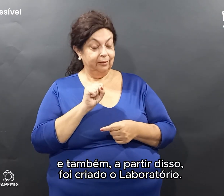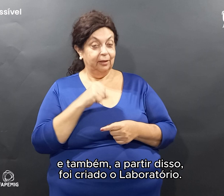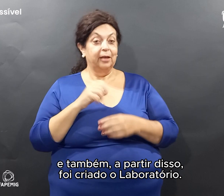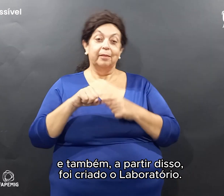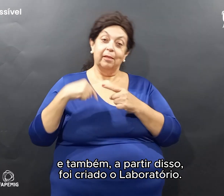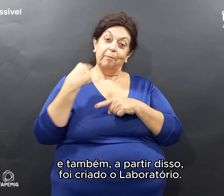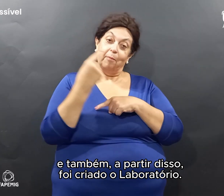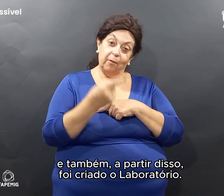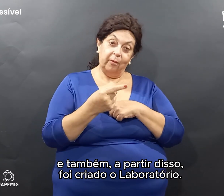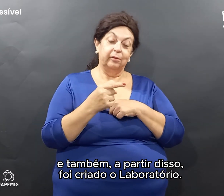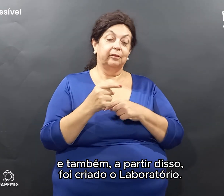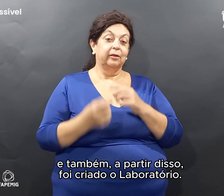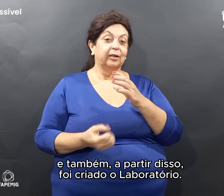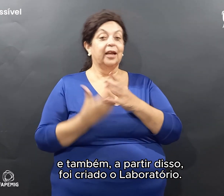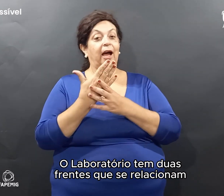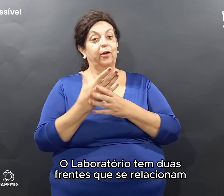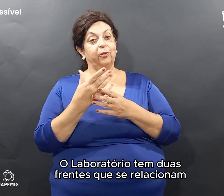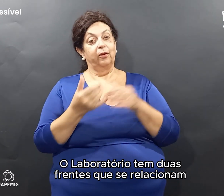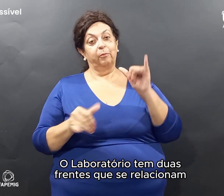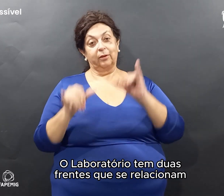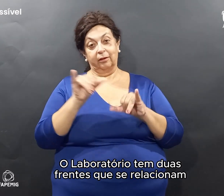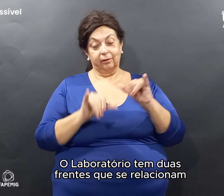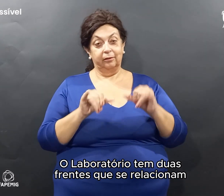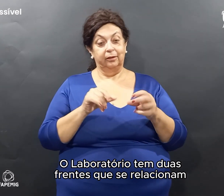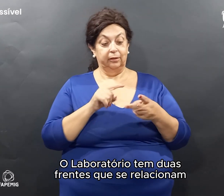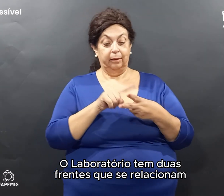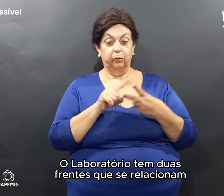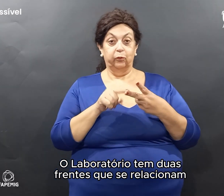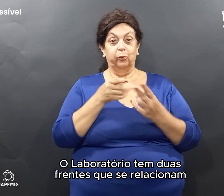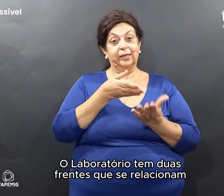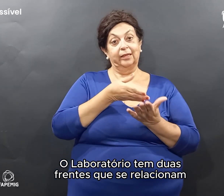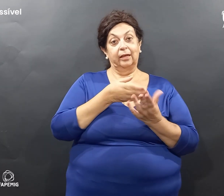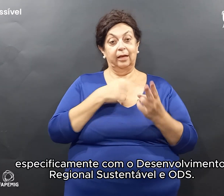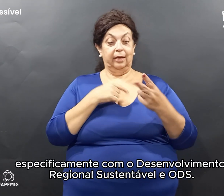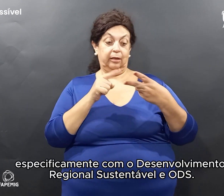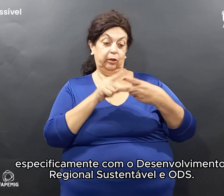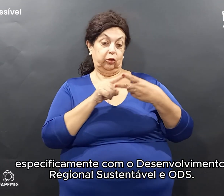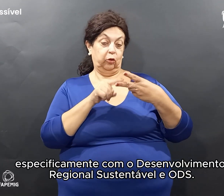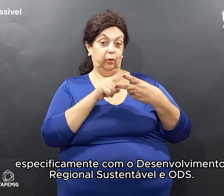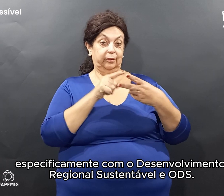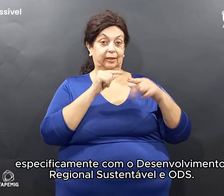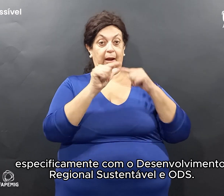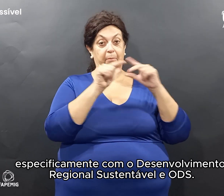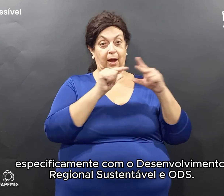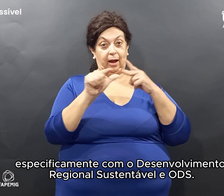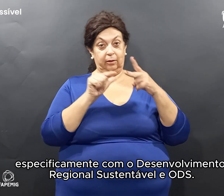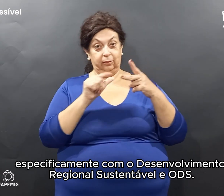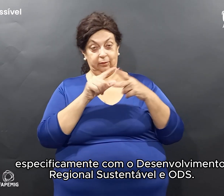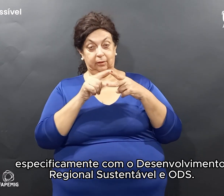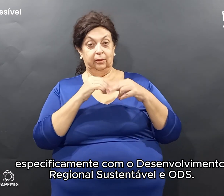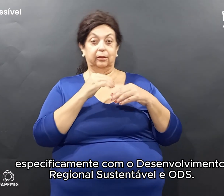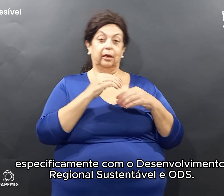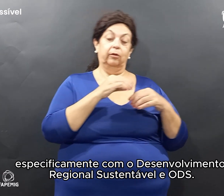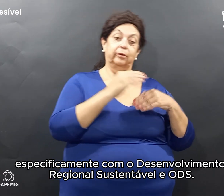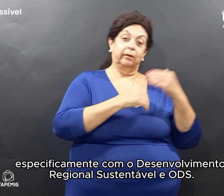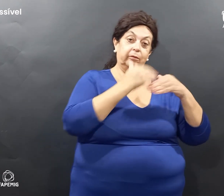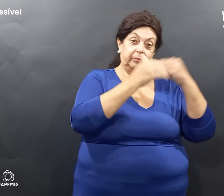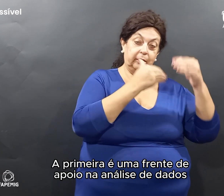disso, foi criado o laboratório. O laboratório tem 2 frentes que se relacionam especificamente com o desenvolvimento regional sustentável e ODS. A